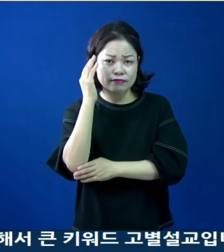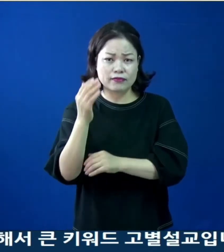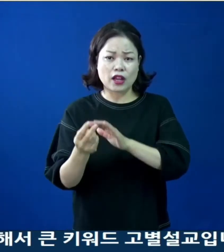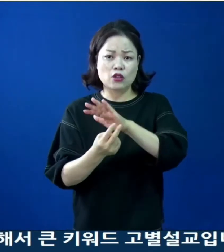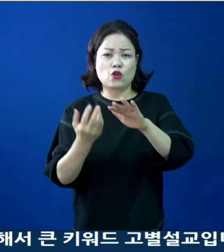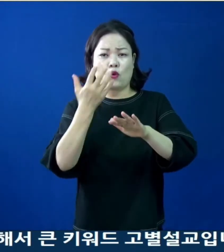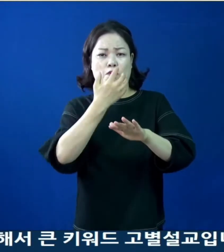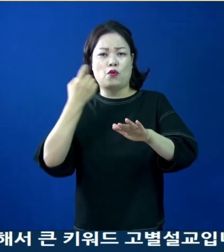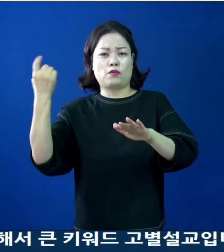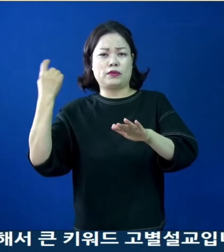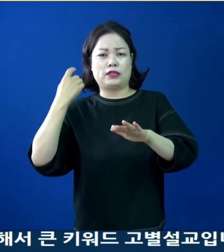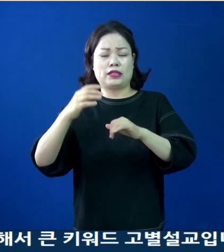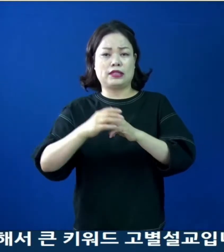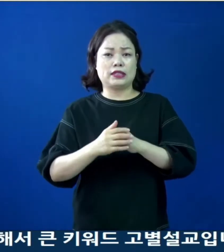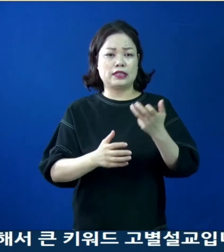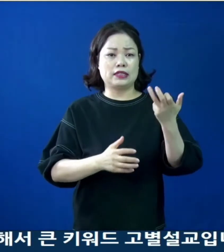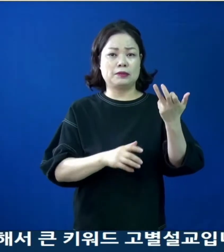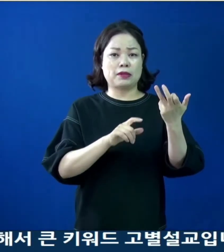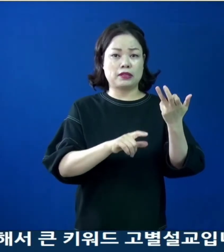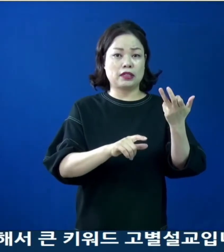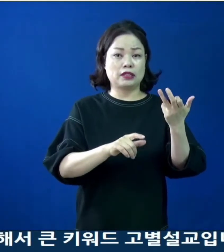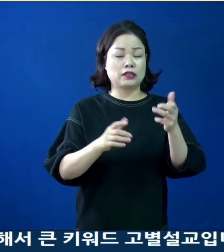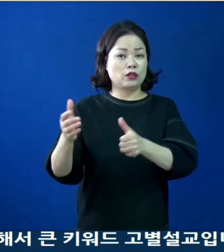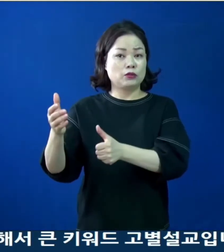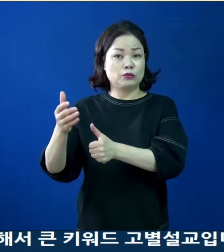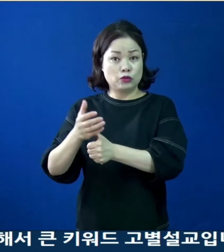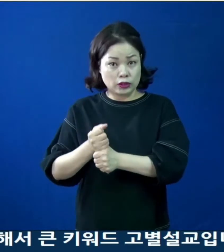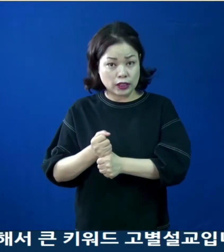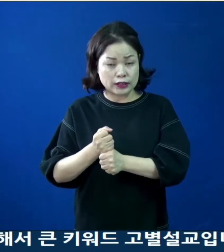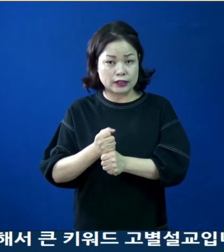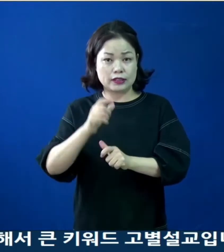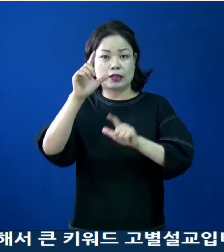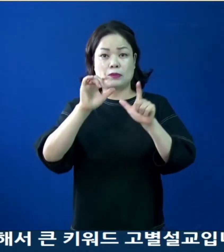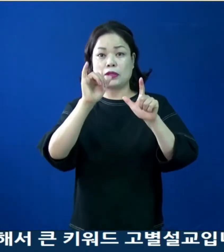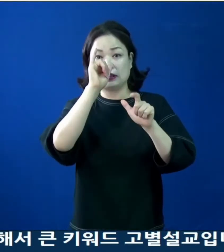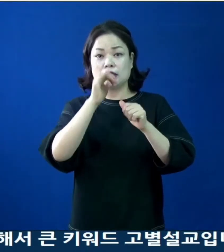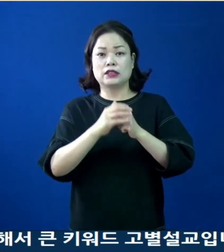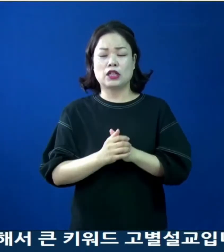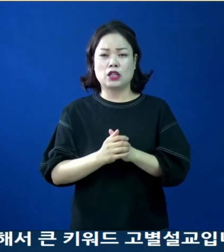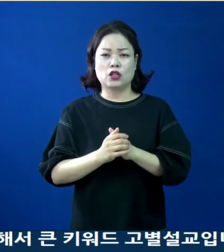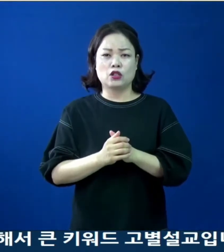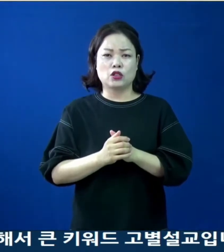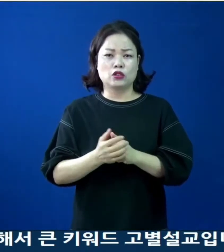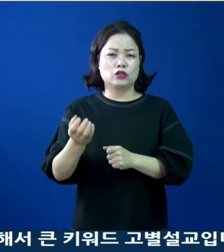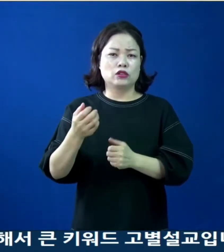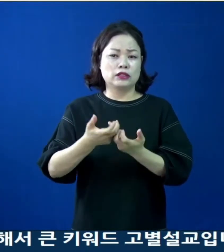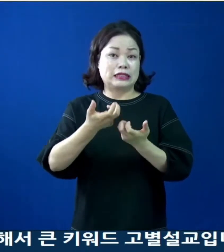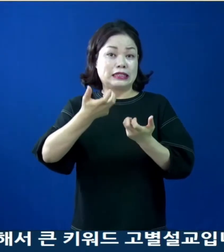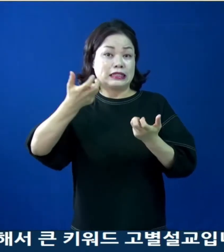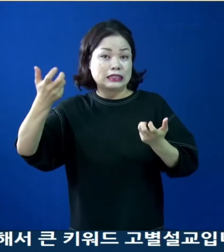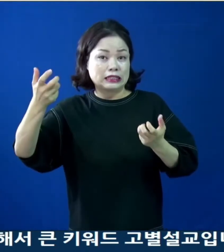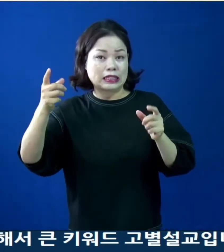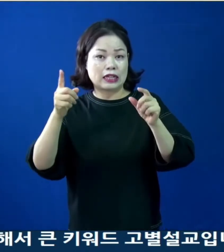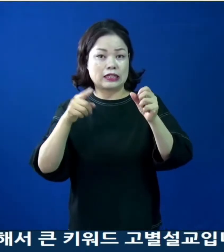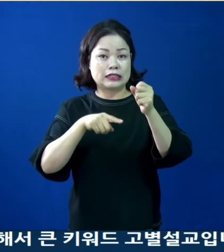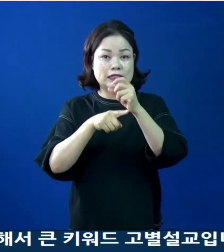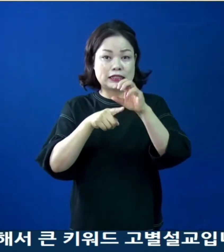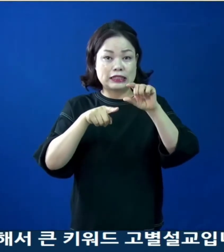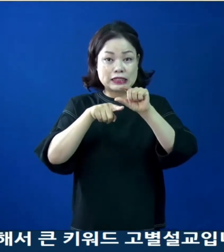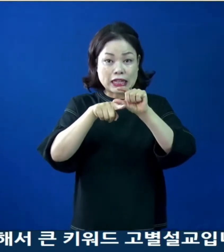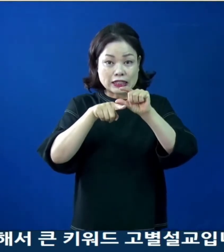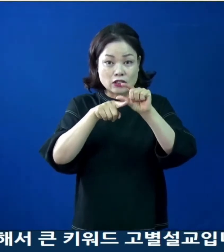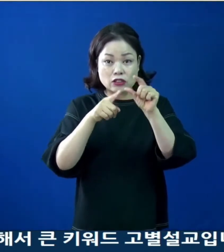17장까지가 고별 설교입니다. 그리고 18장에 붙잡히시게 되는 장면이 있는데, 고별이라는 단어의 사전적 의미가 두 가지가